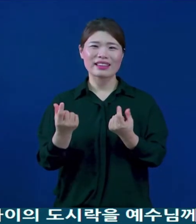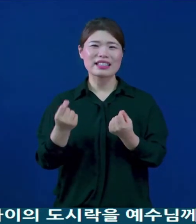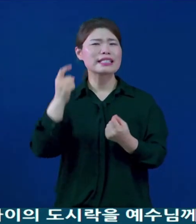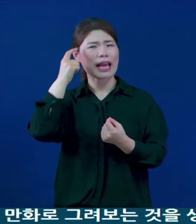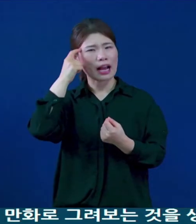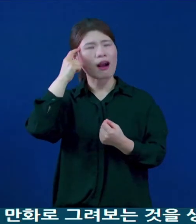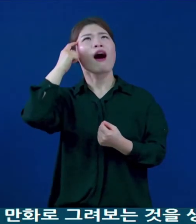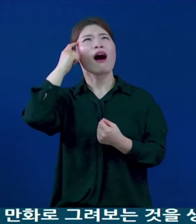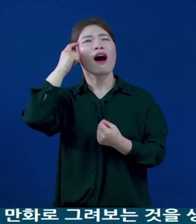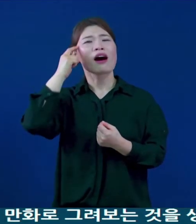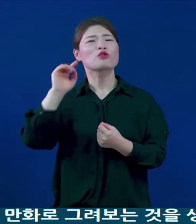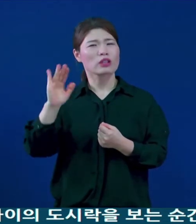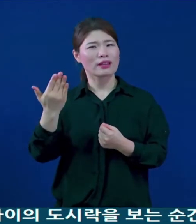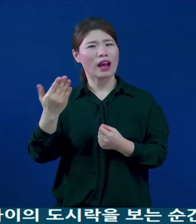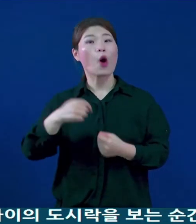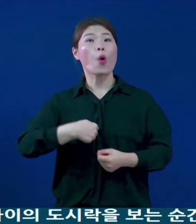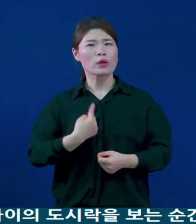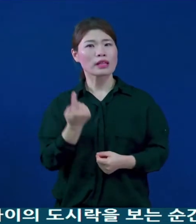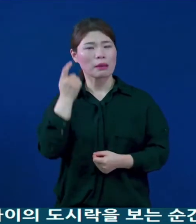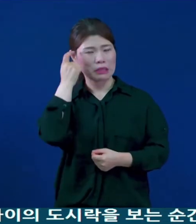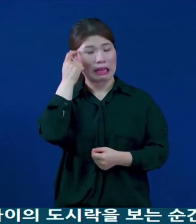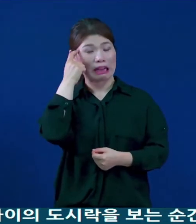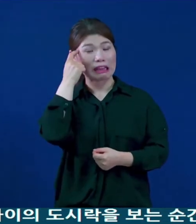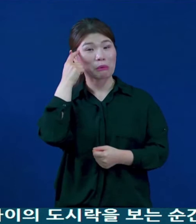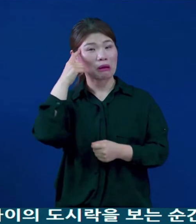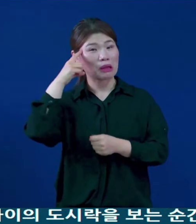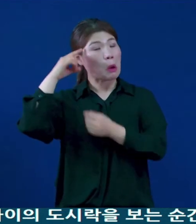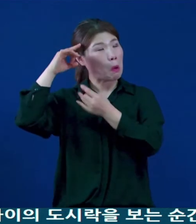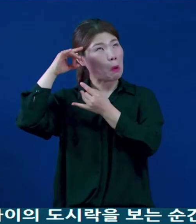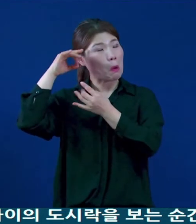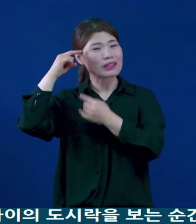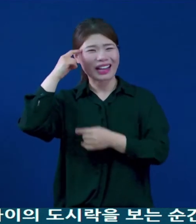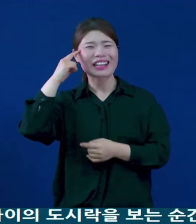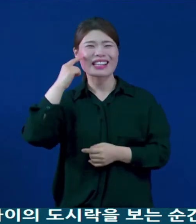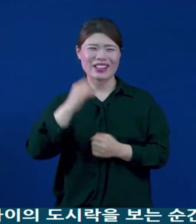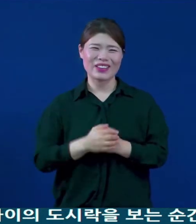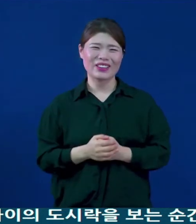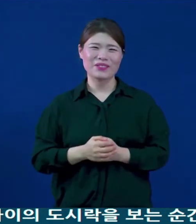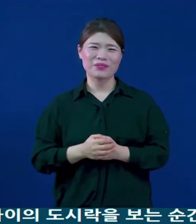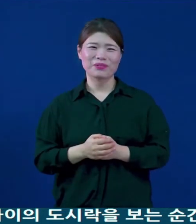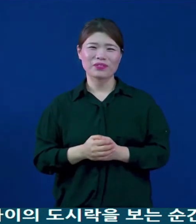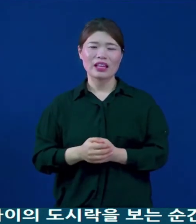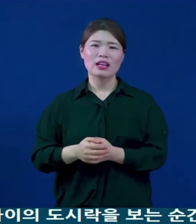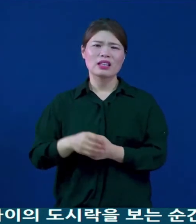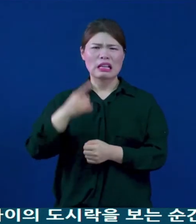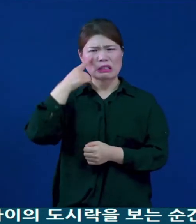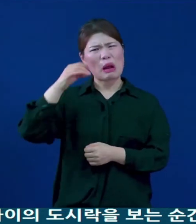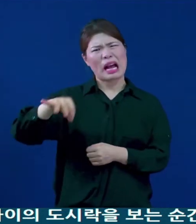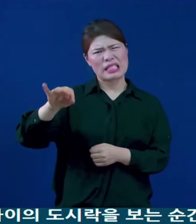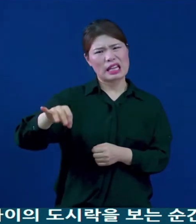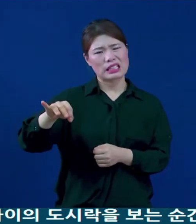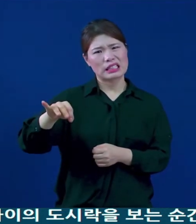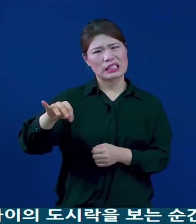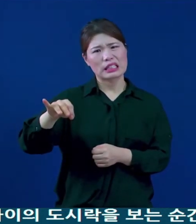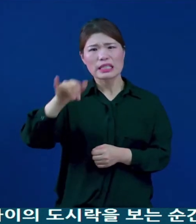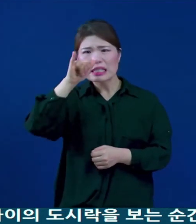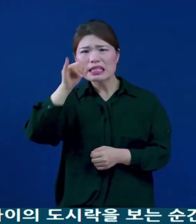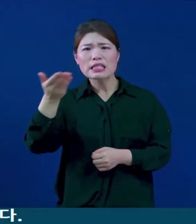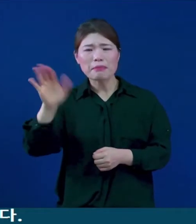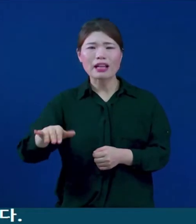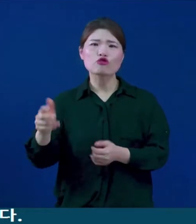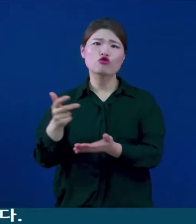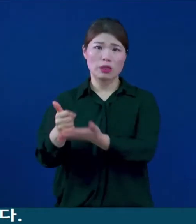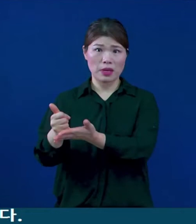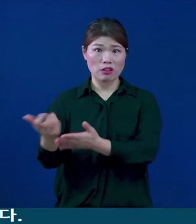않았나 혼자 추측해 보았습니다. 하찮은 것이지만 그것이 주님 손에 붙들릴